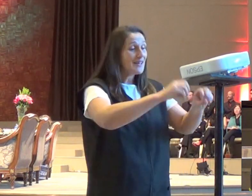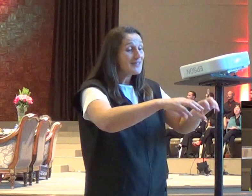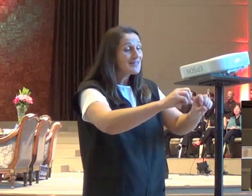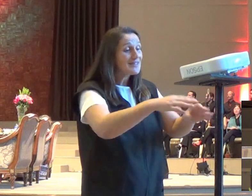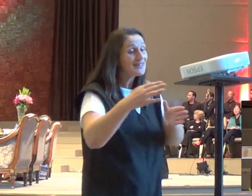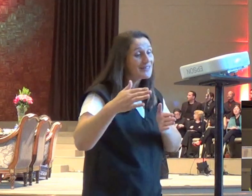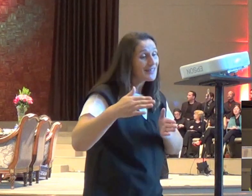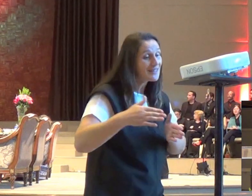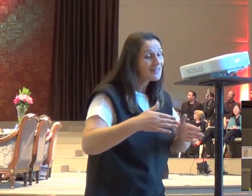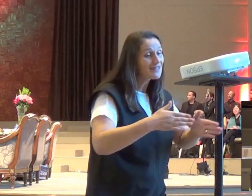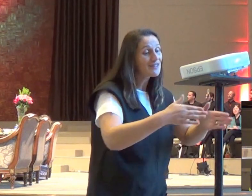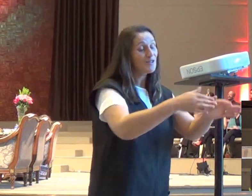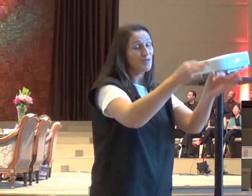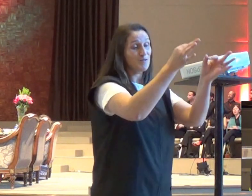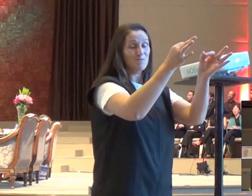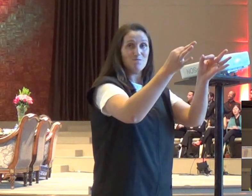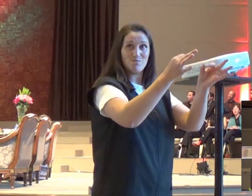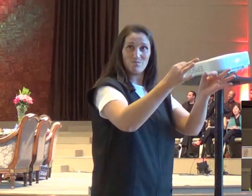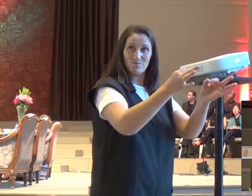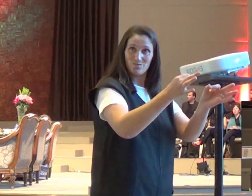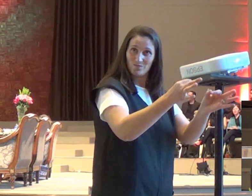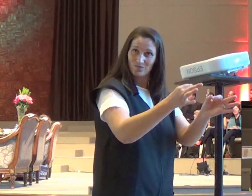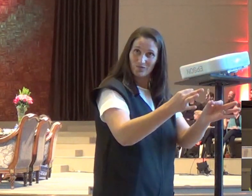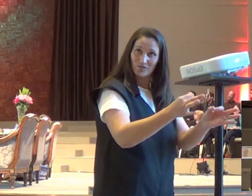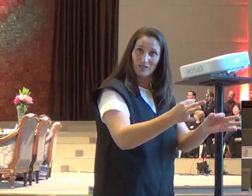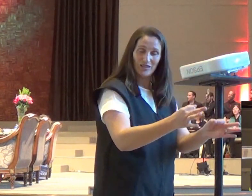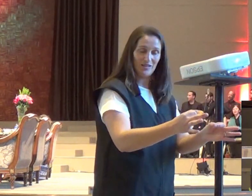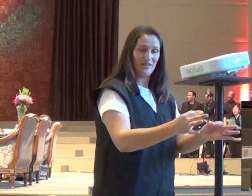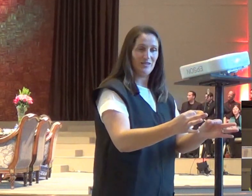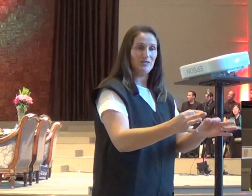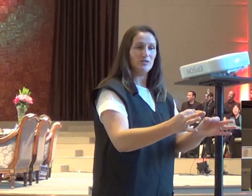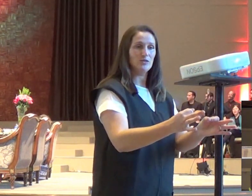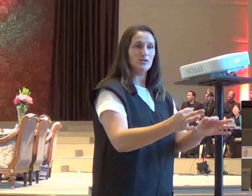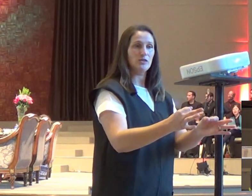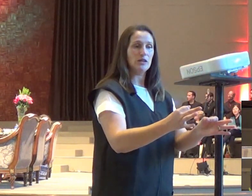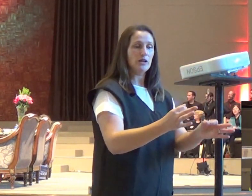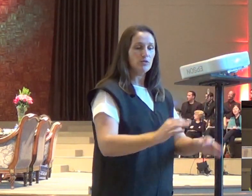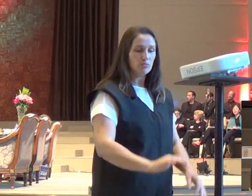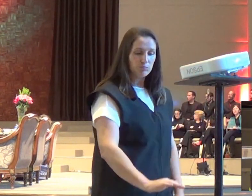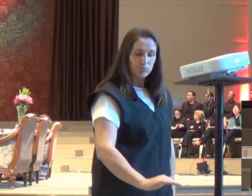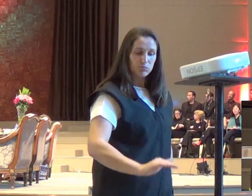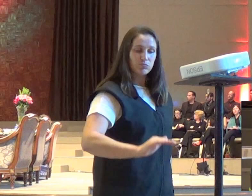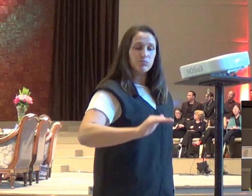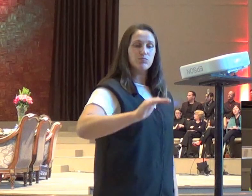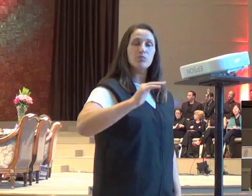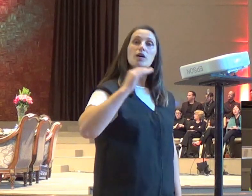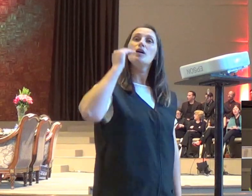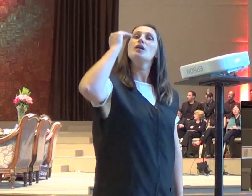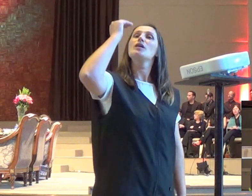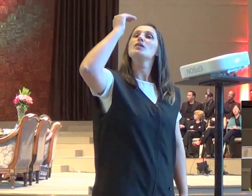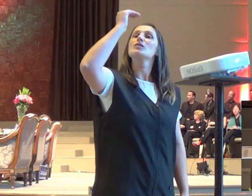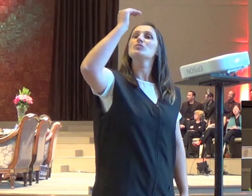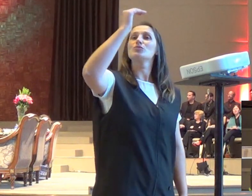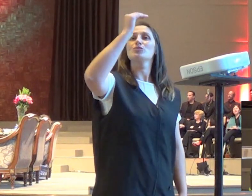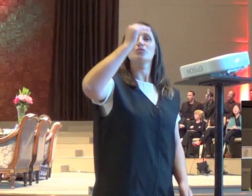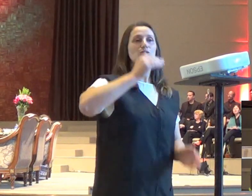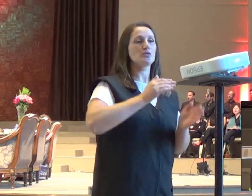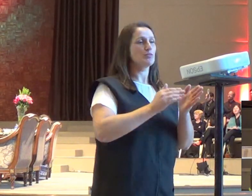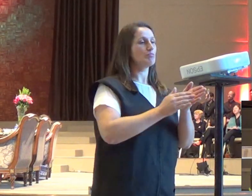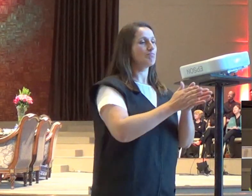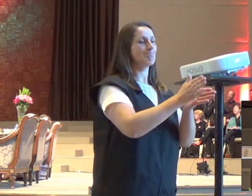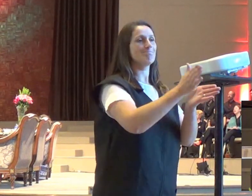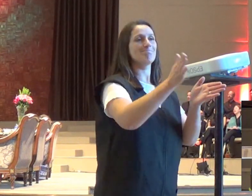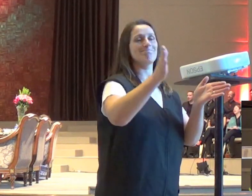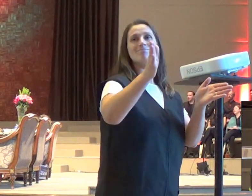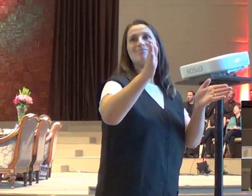Ensina a criança no caminho em deve andar, e ainda quando for velho, não